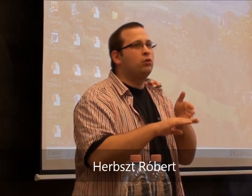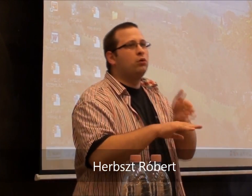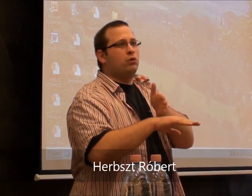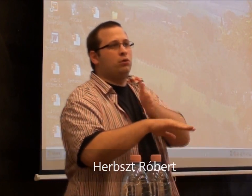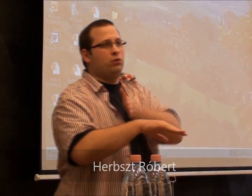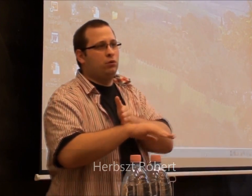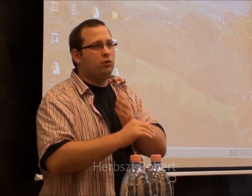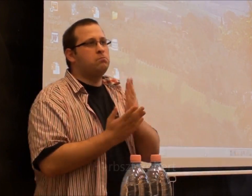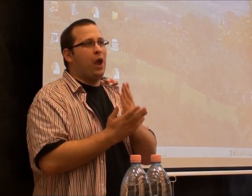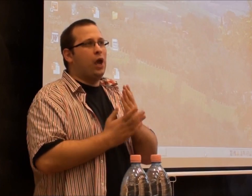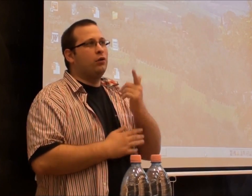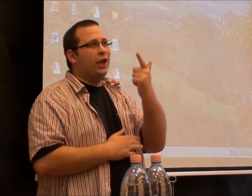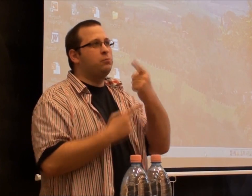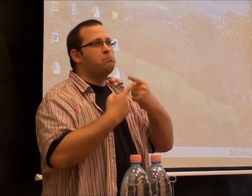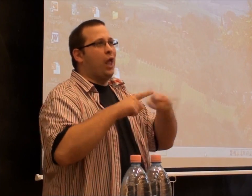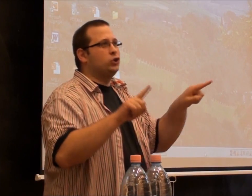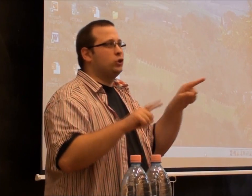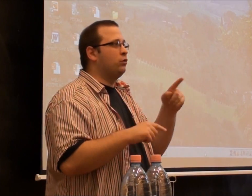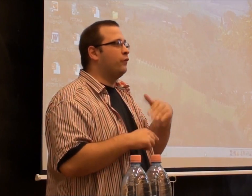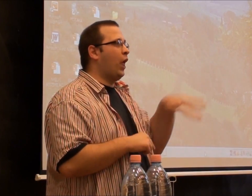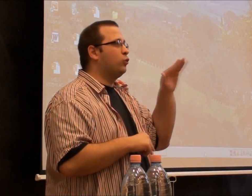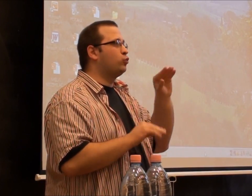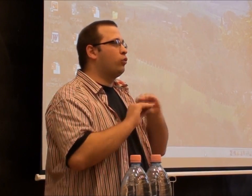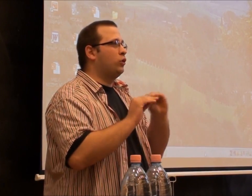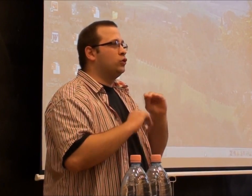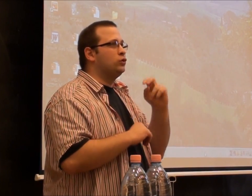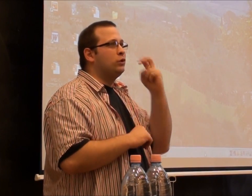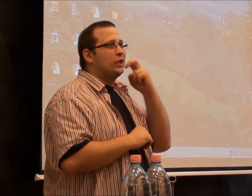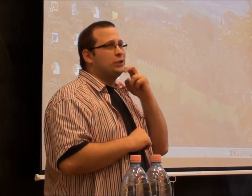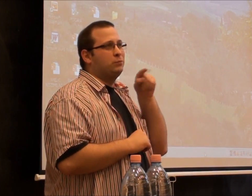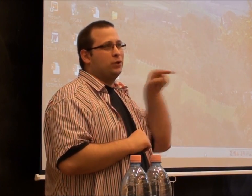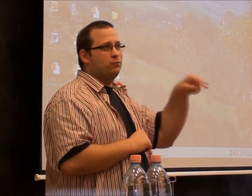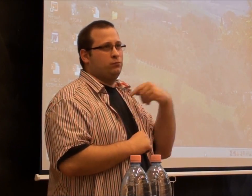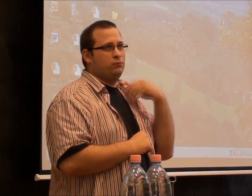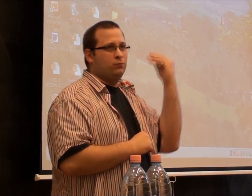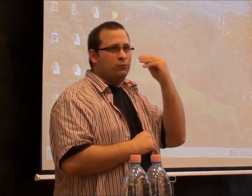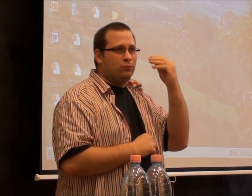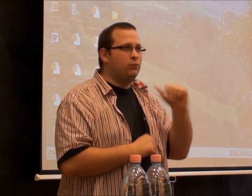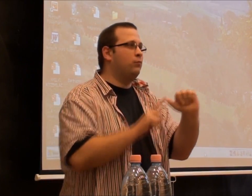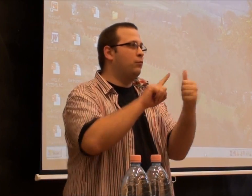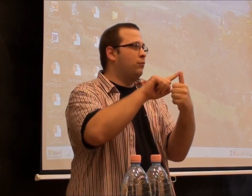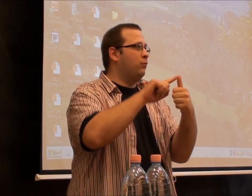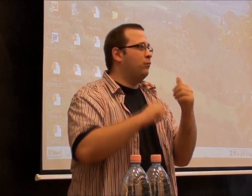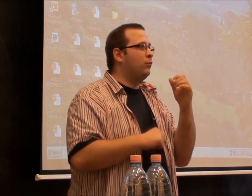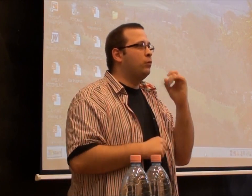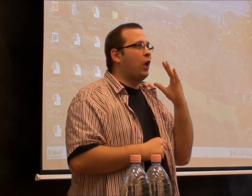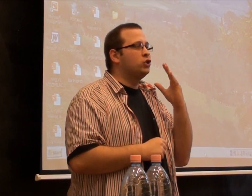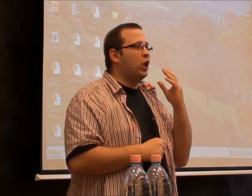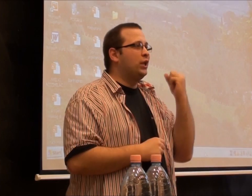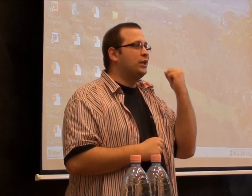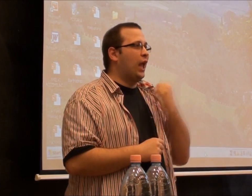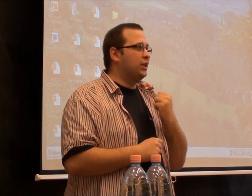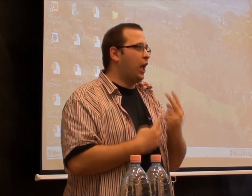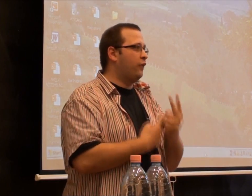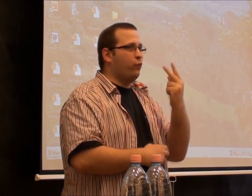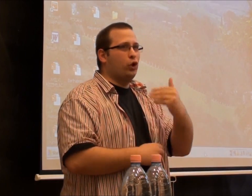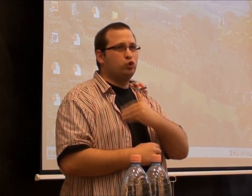picit kapcsolódni az előzményekhez. Két másik felsőoktatási intézményben is tanultam. Egyik a